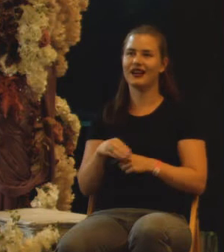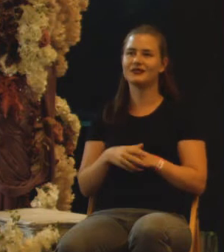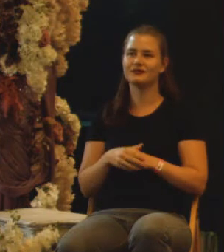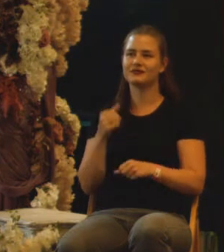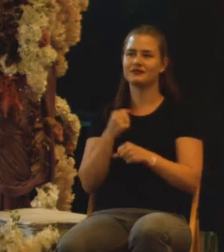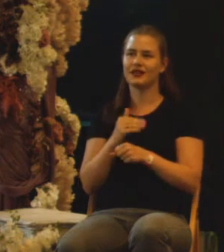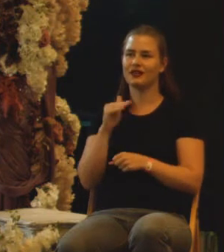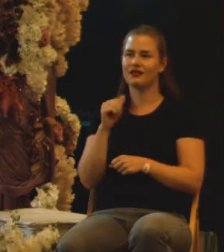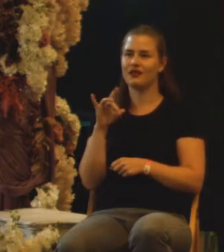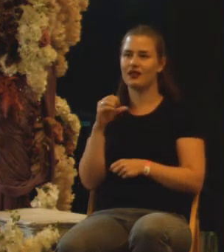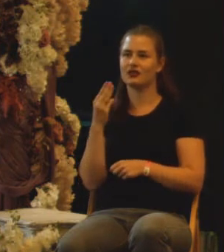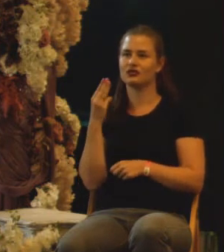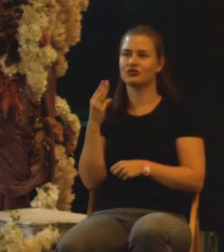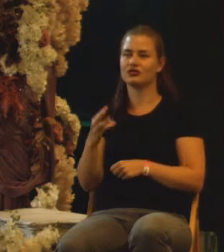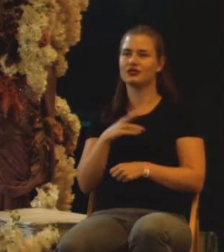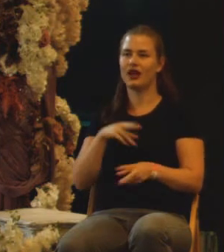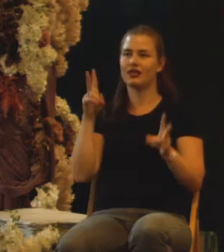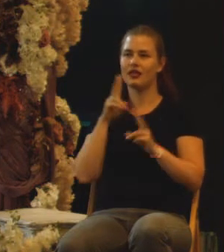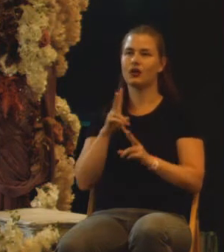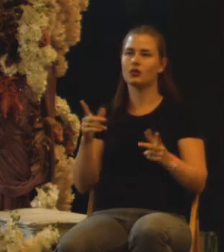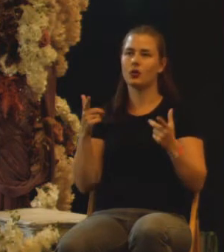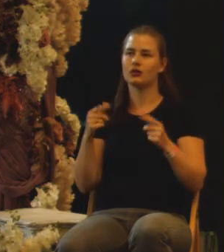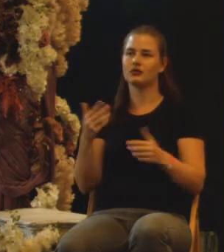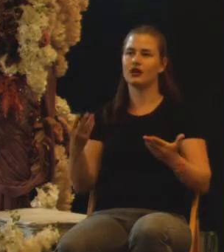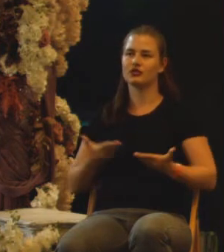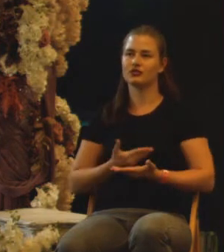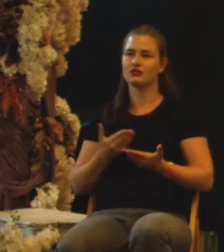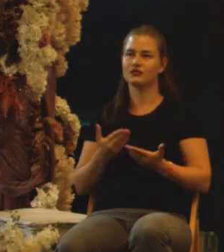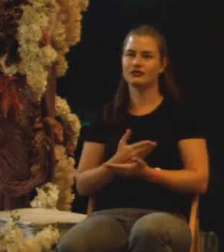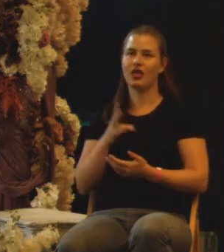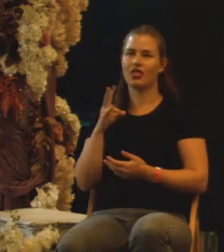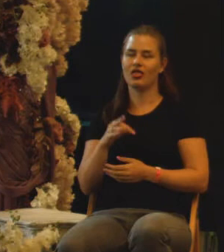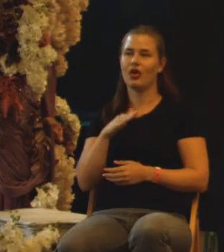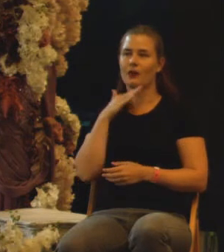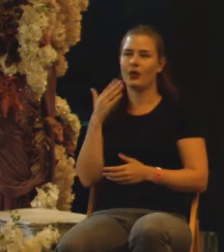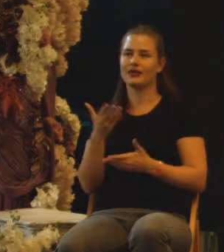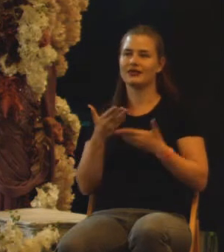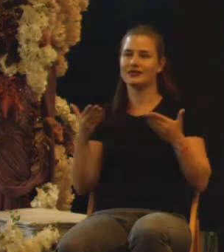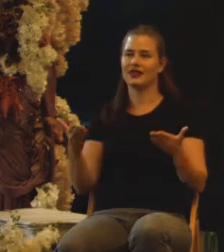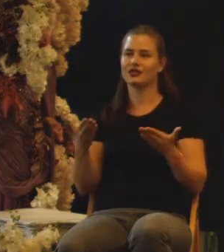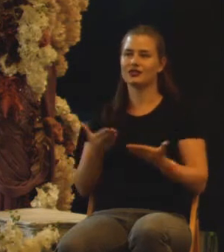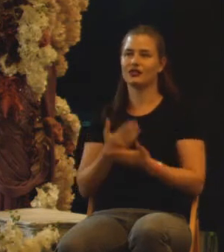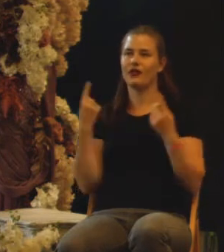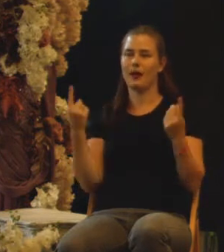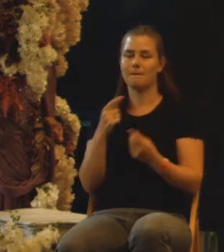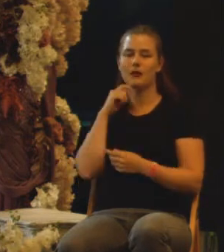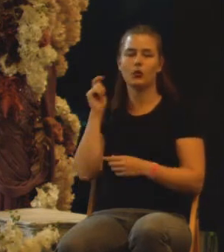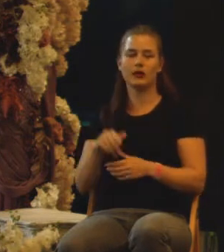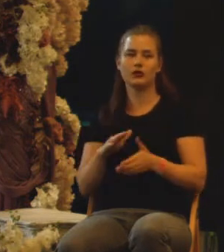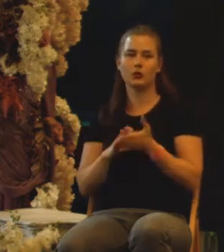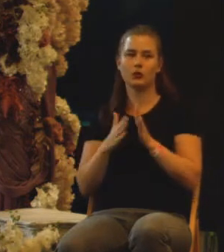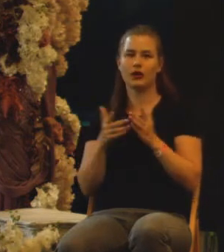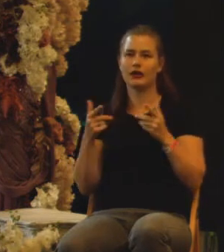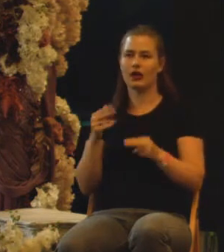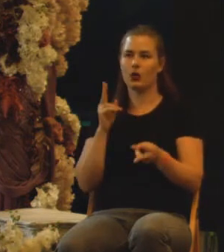фарш. Я не знаю, кто где живет, но, наверное, многие из нас живут в обычных украинских условиях, где кухня